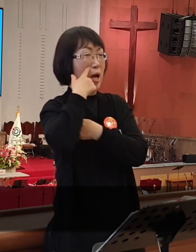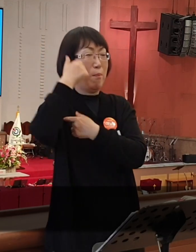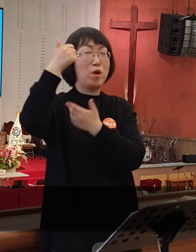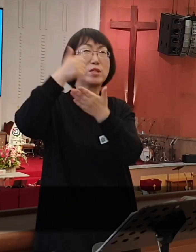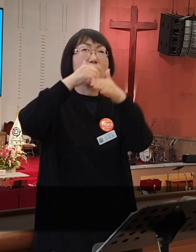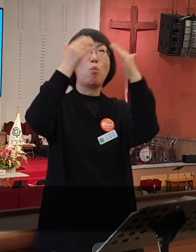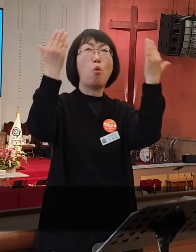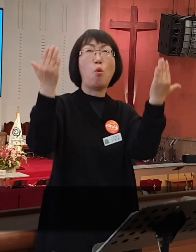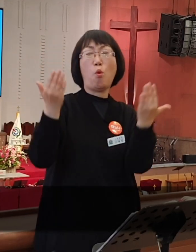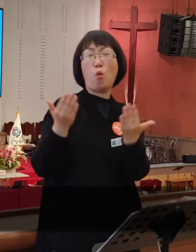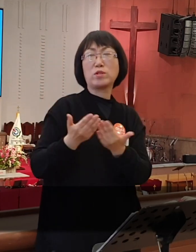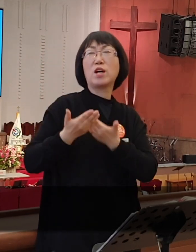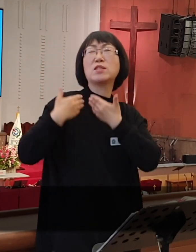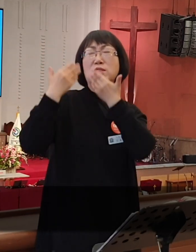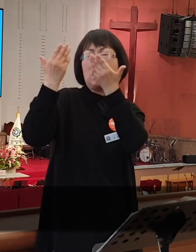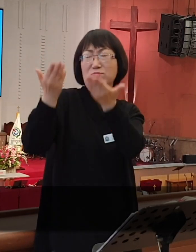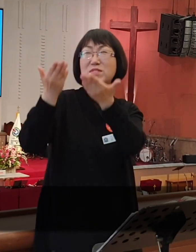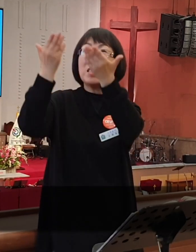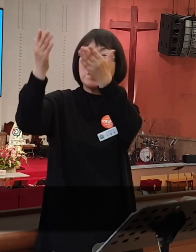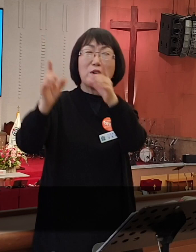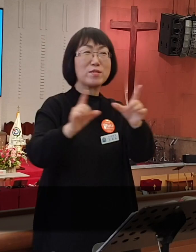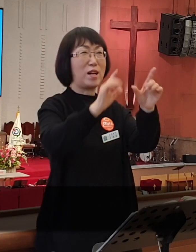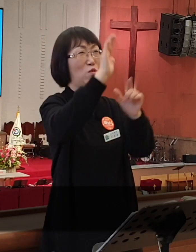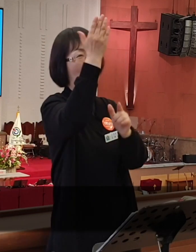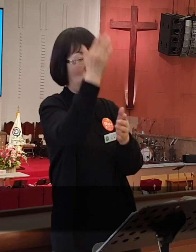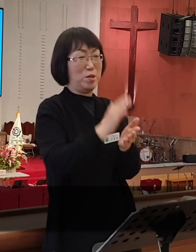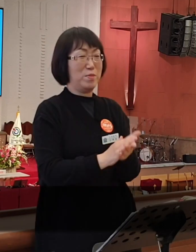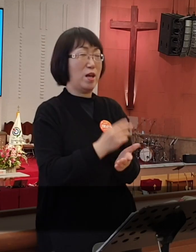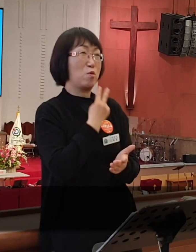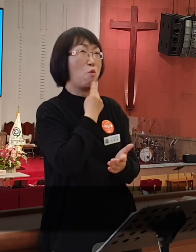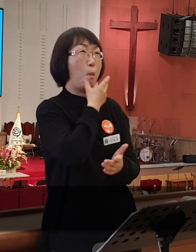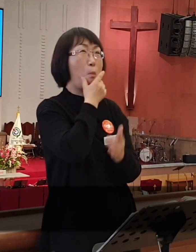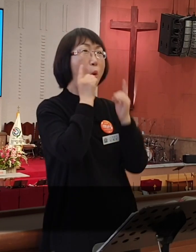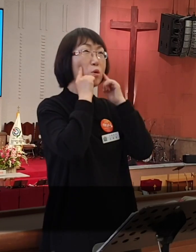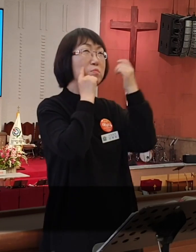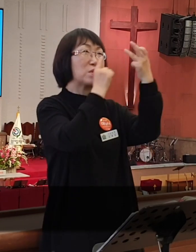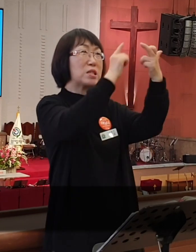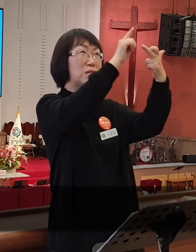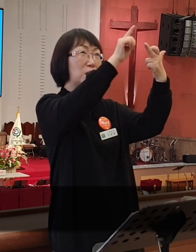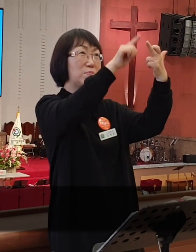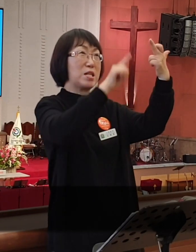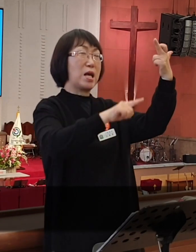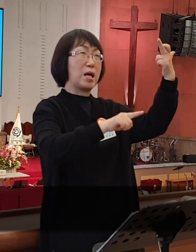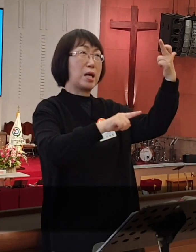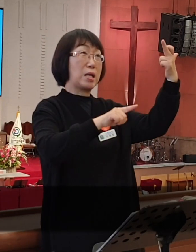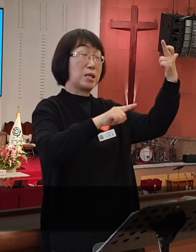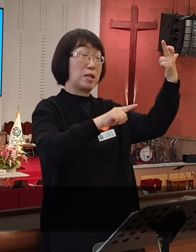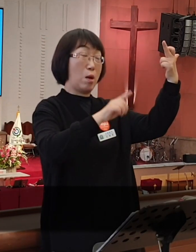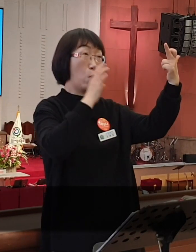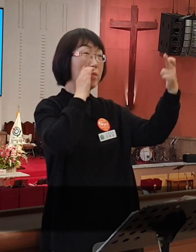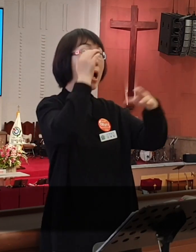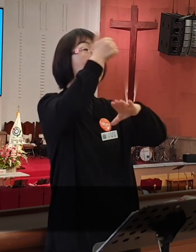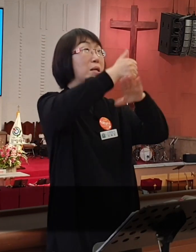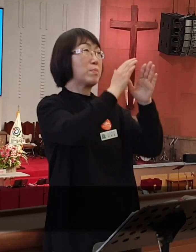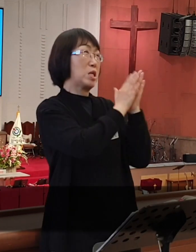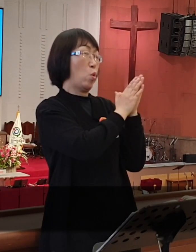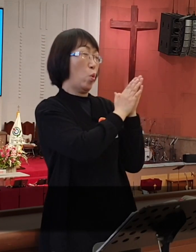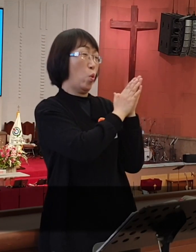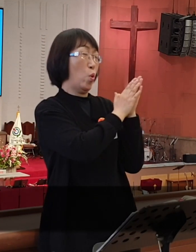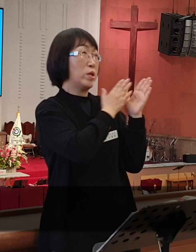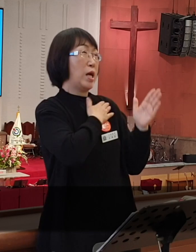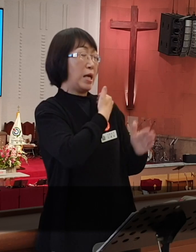아버지께 모든 것들을 내어드리며 살 겁니다. 요한복음 17장에 보면 예수님이 기도하셔요. 마지막 기도하시면서